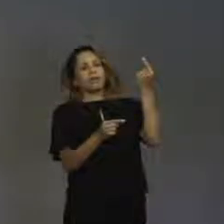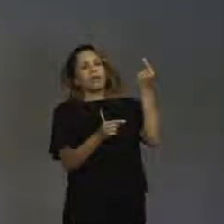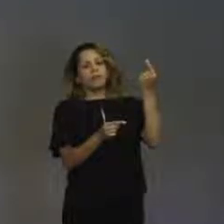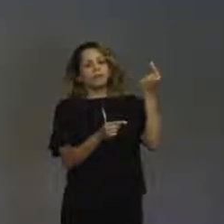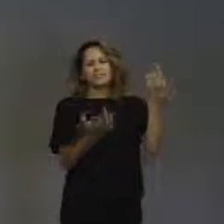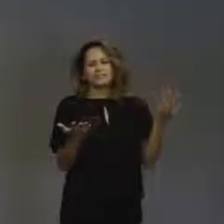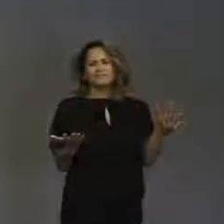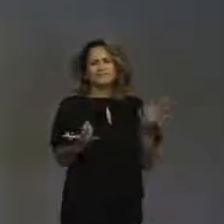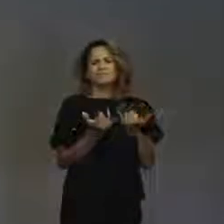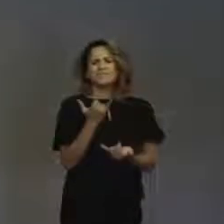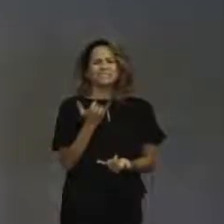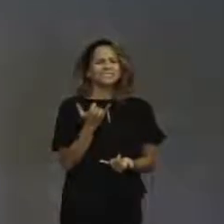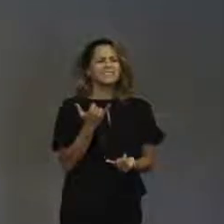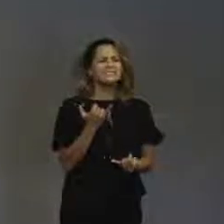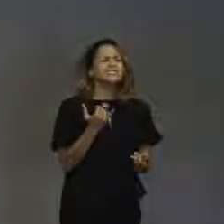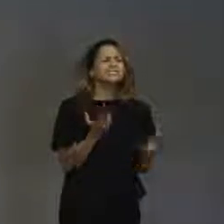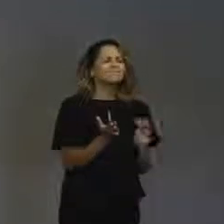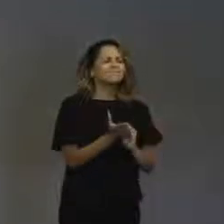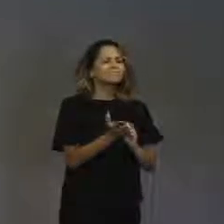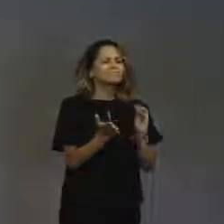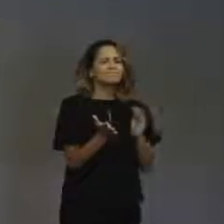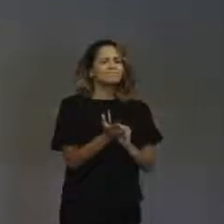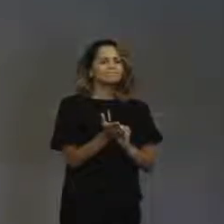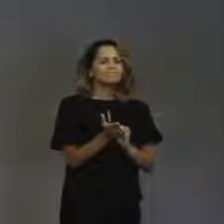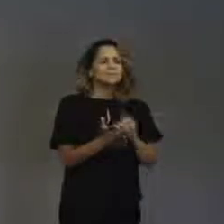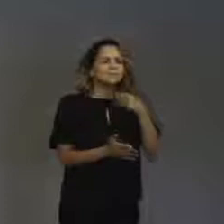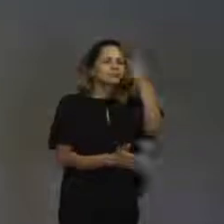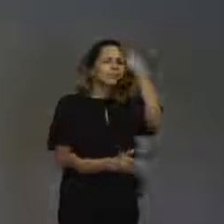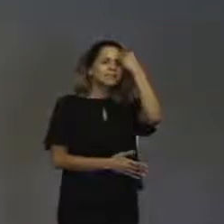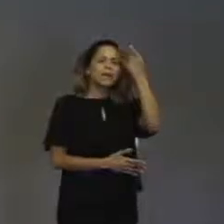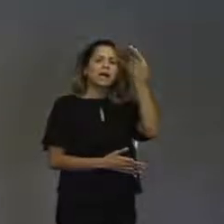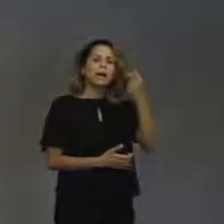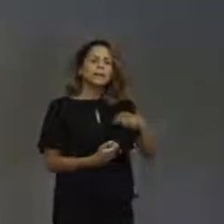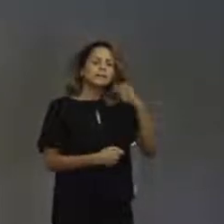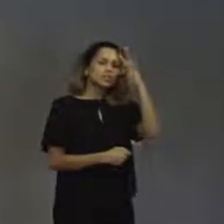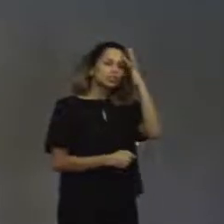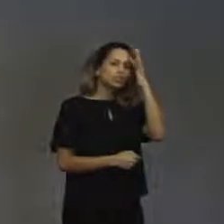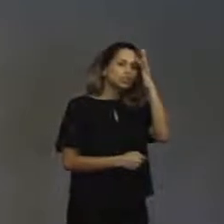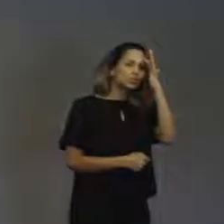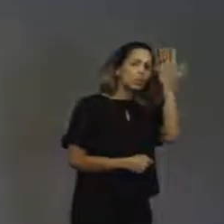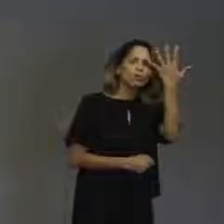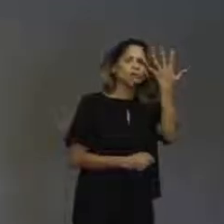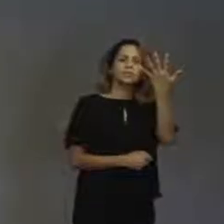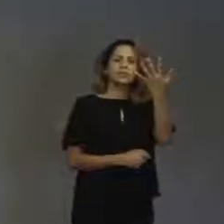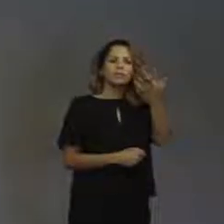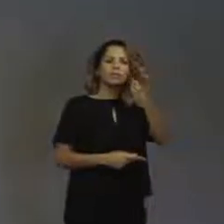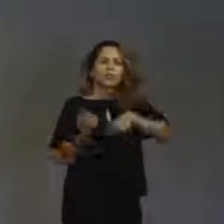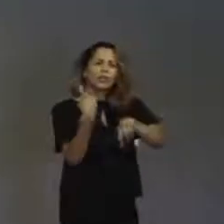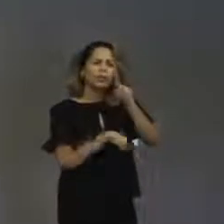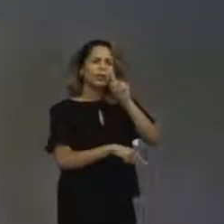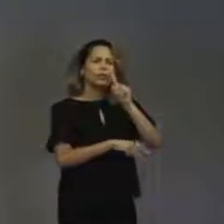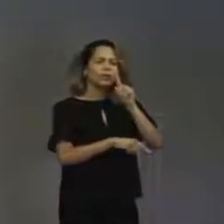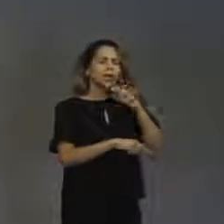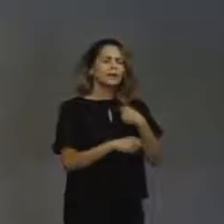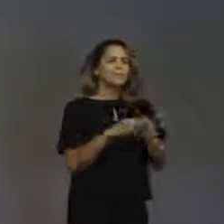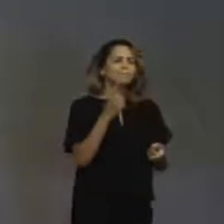tem diferentes formas de tentar pensar, e você fica falando em soluções inovadoras. Eu volto para a minha velha praia, tem gente da minha praia aqui, que eu vejo, o Bruno, que é como